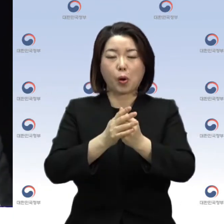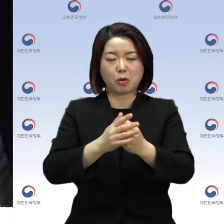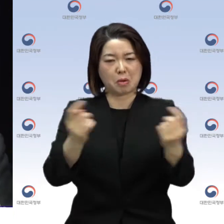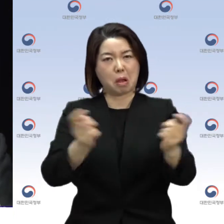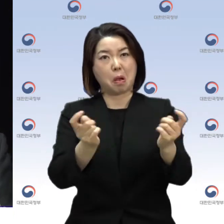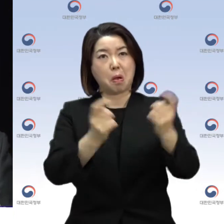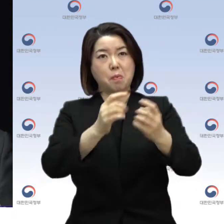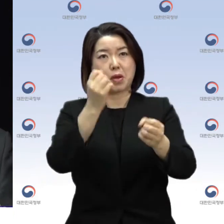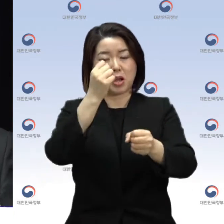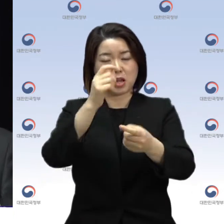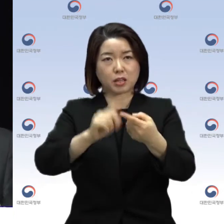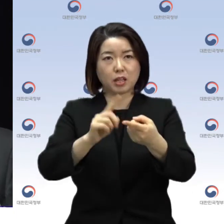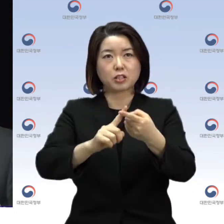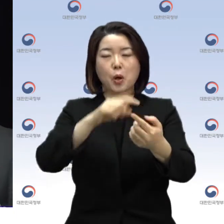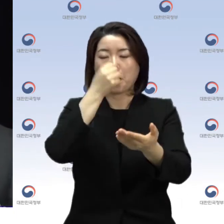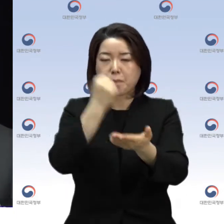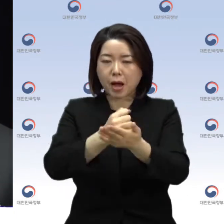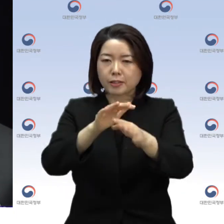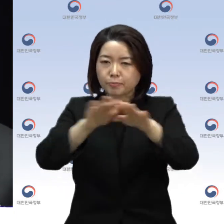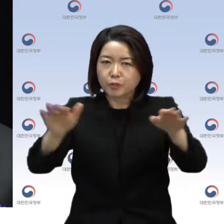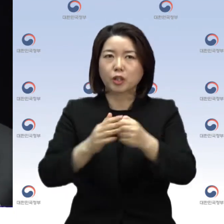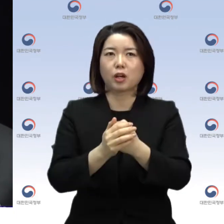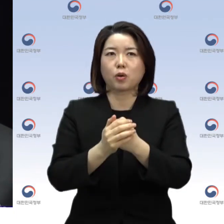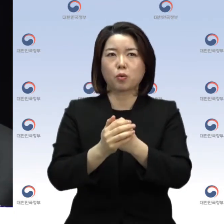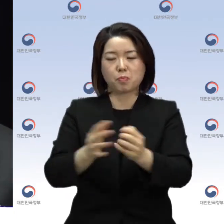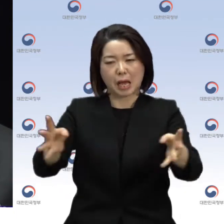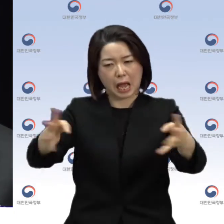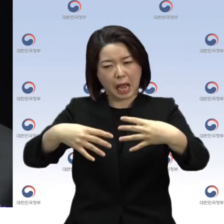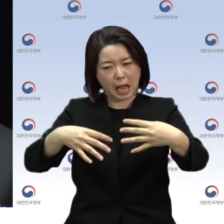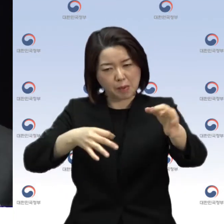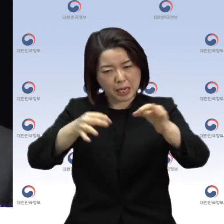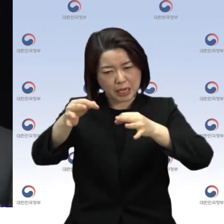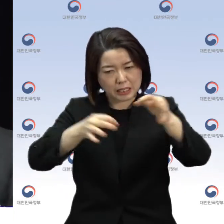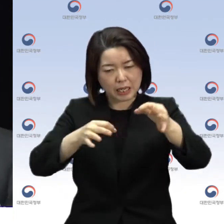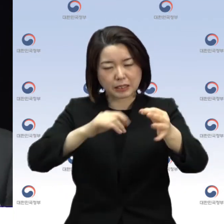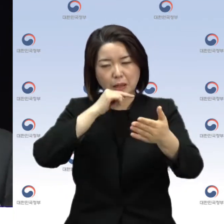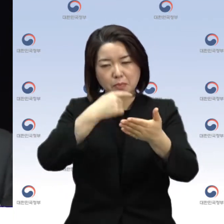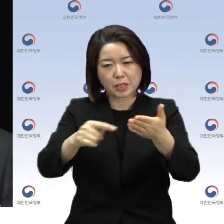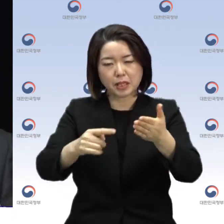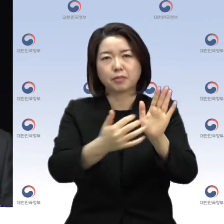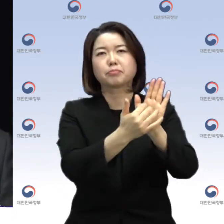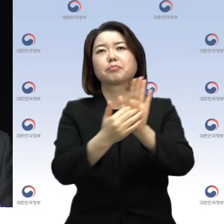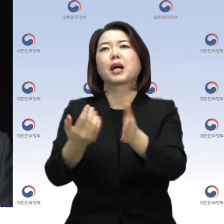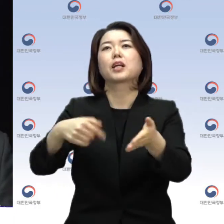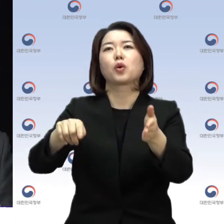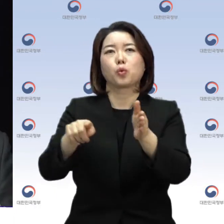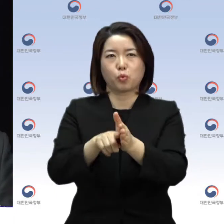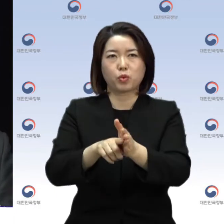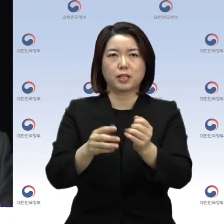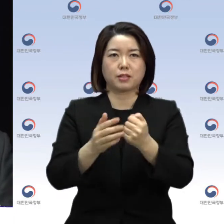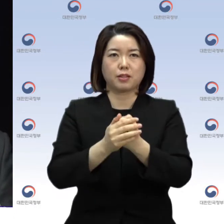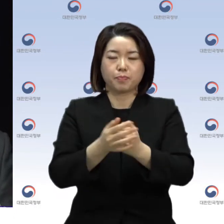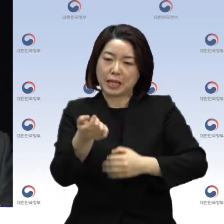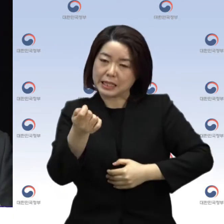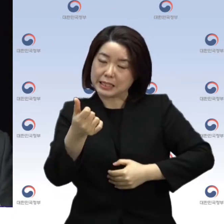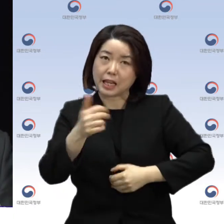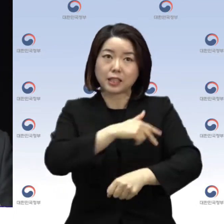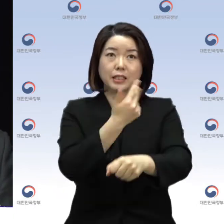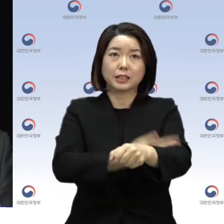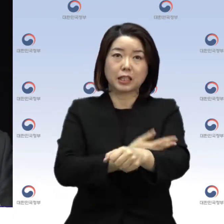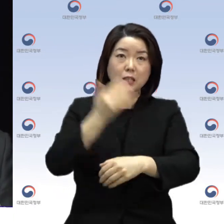합리적으로 해결하고 이른바 합의금 장사의 폐해를 예방하기 위해서 경미한 저작권 침해의